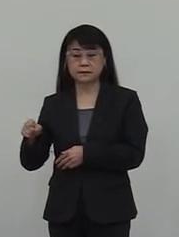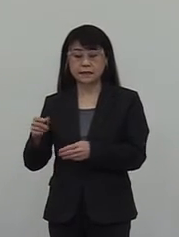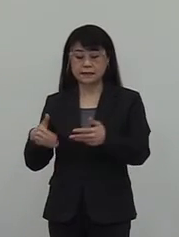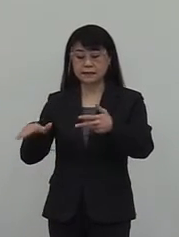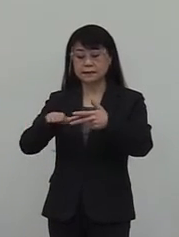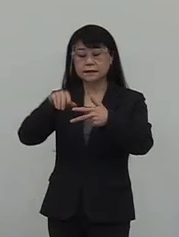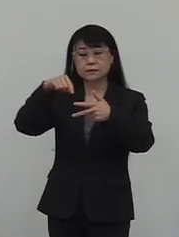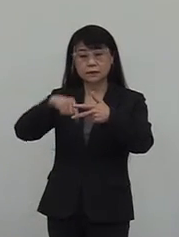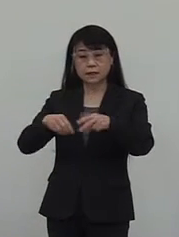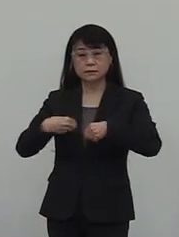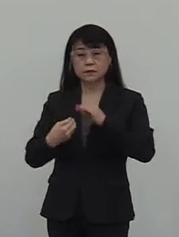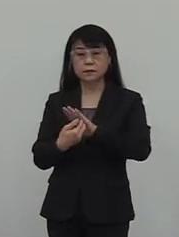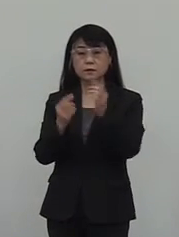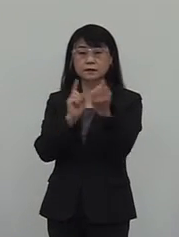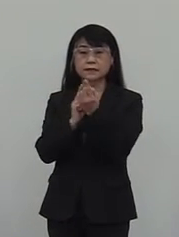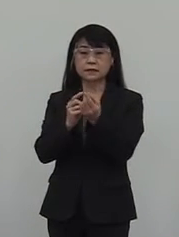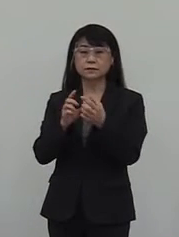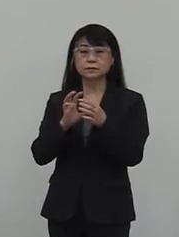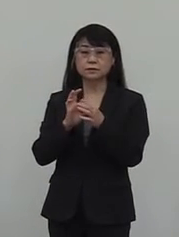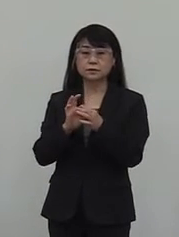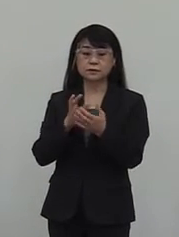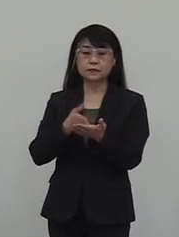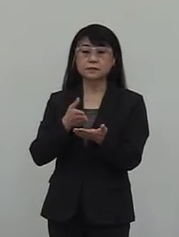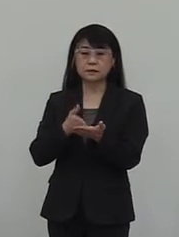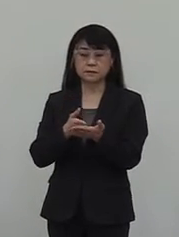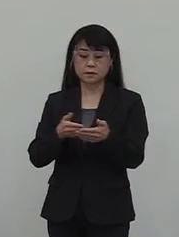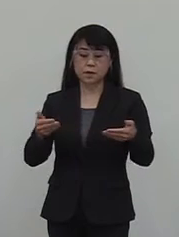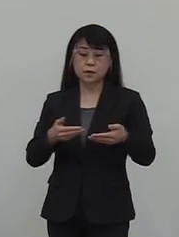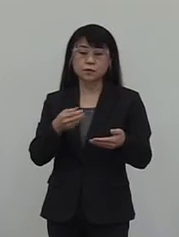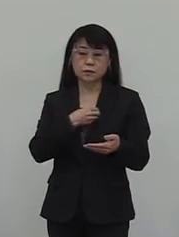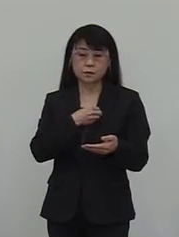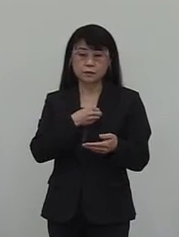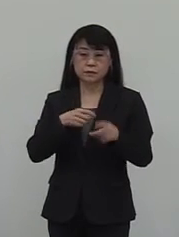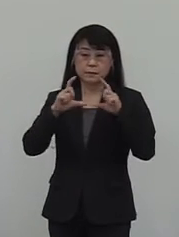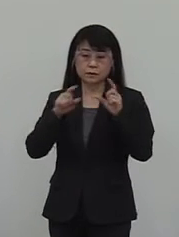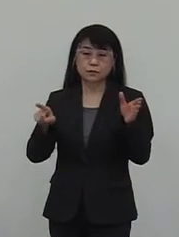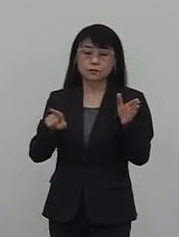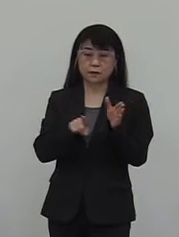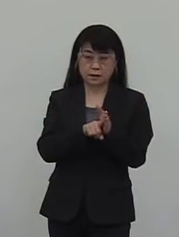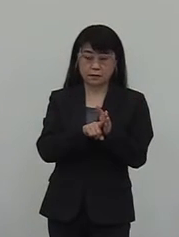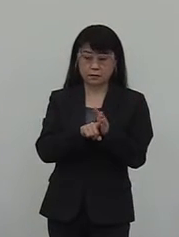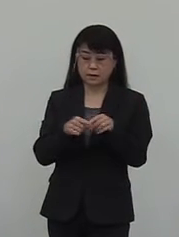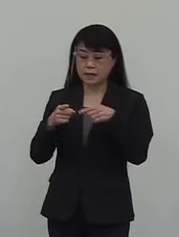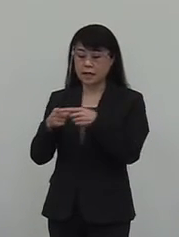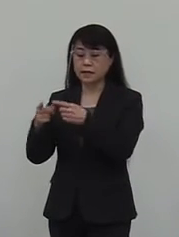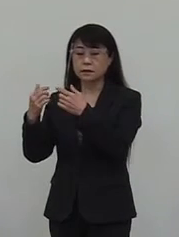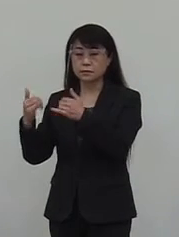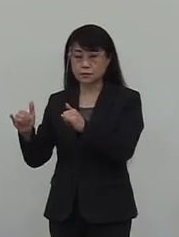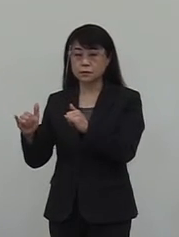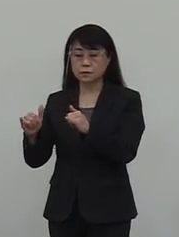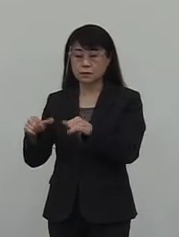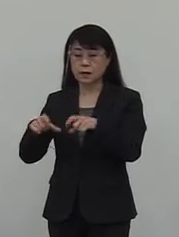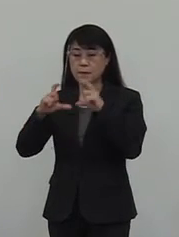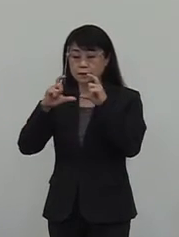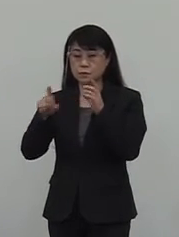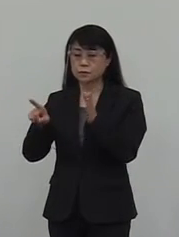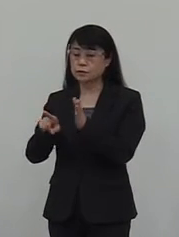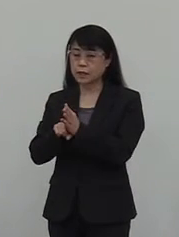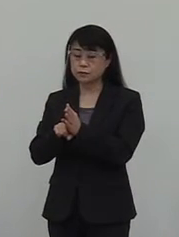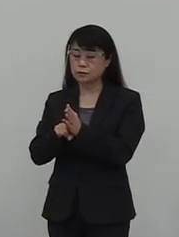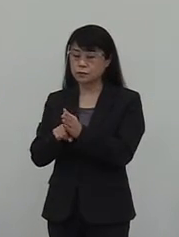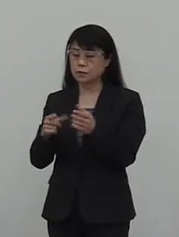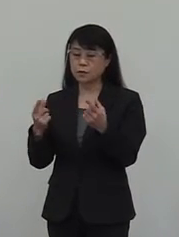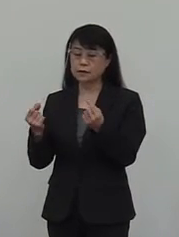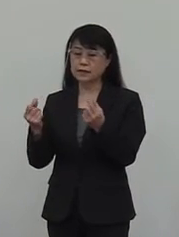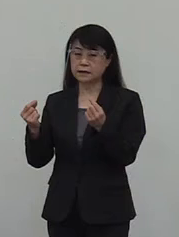説明をします。まず職員はマスクを着用しております。入所者につきましてはマスク着用は徹